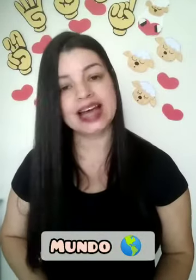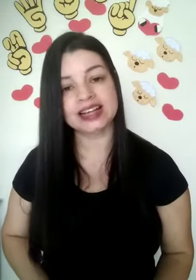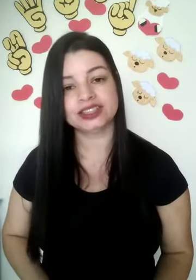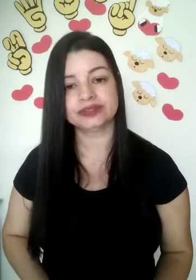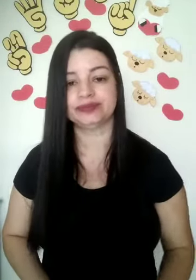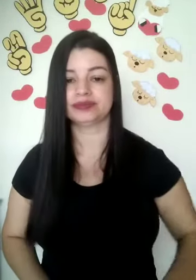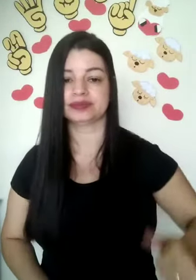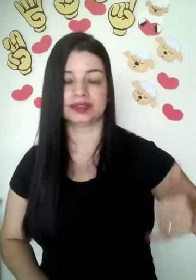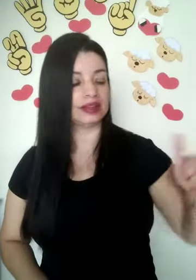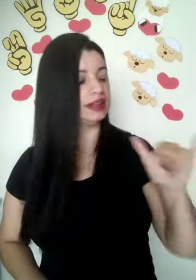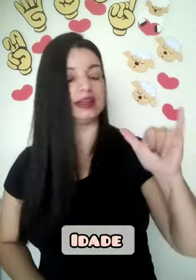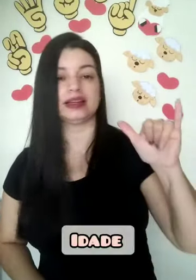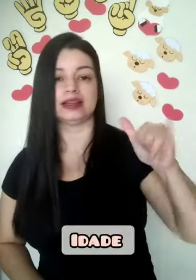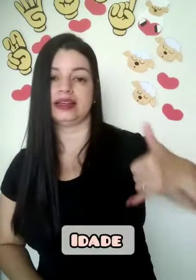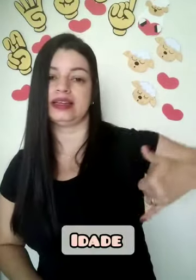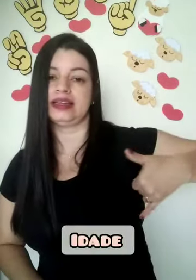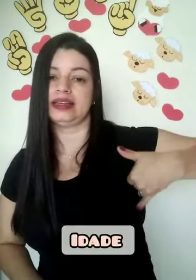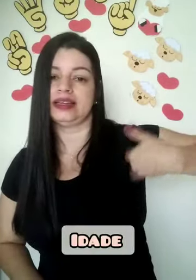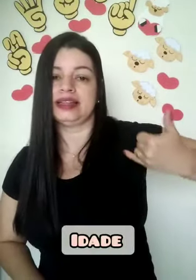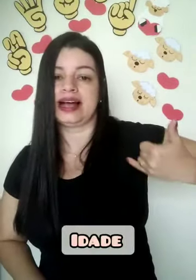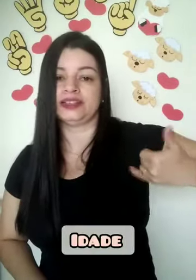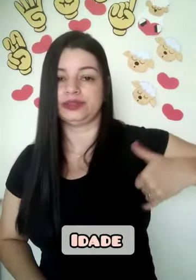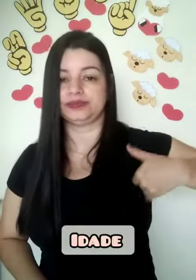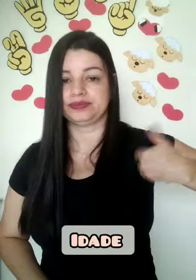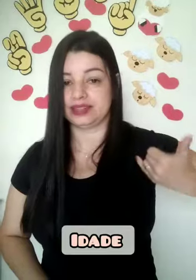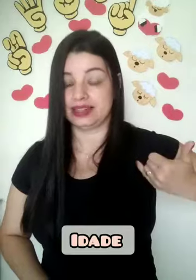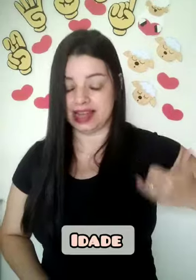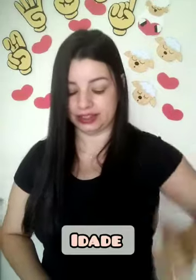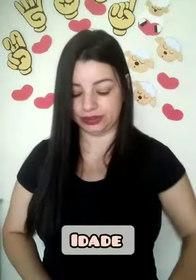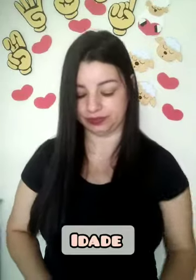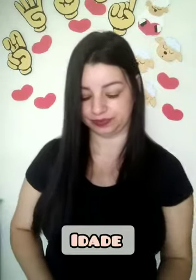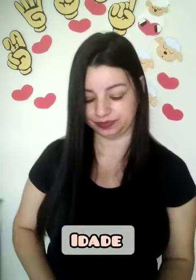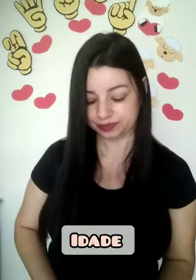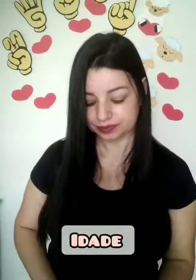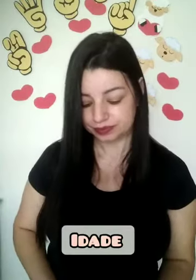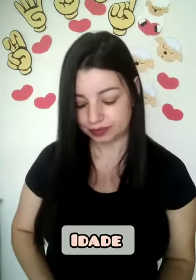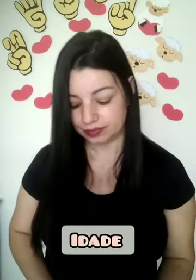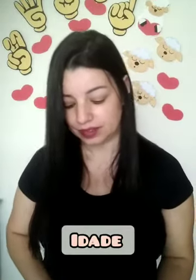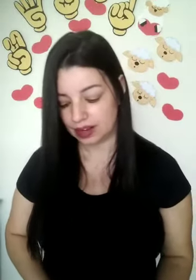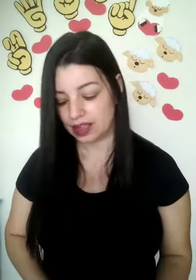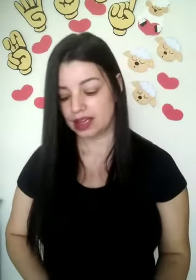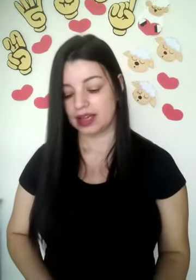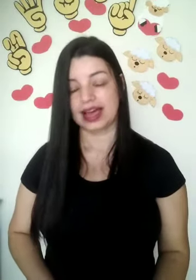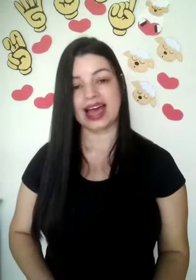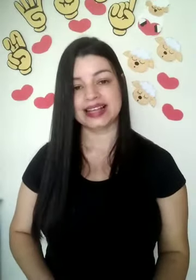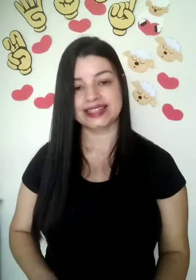Idade. Idade. Idade. Idade. Casa.